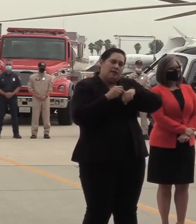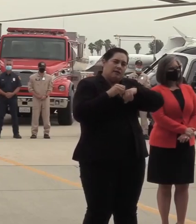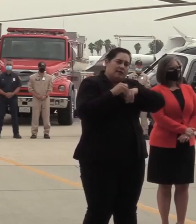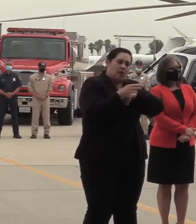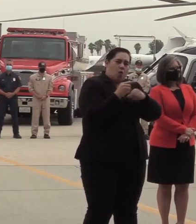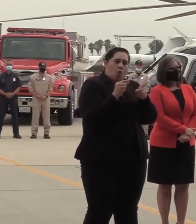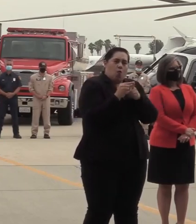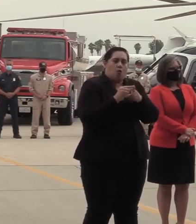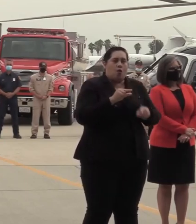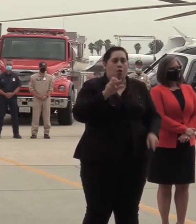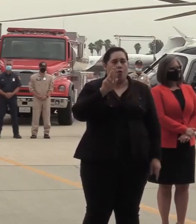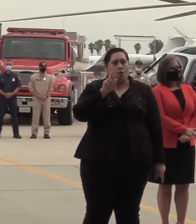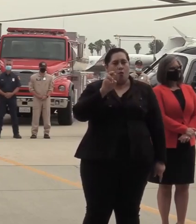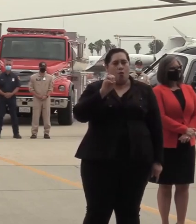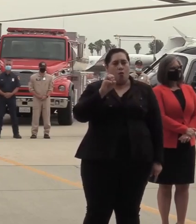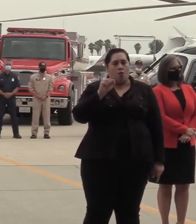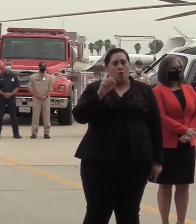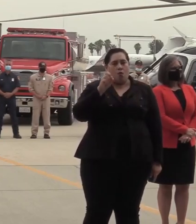READY al